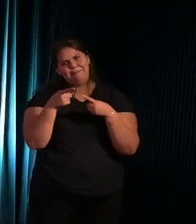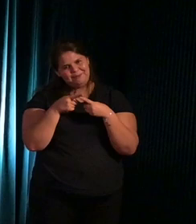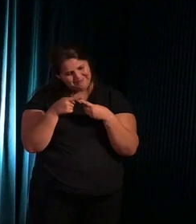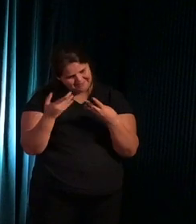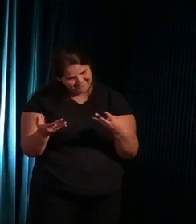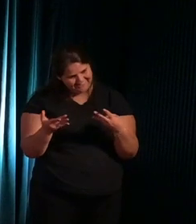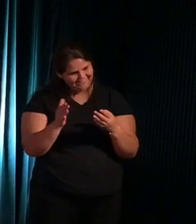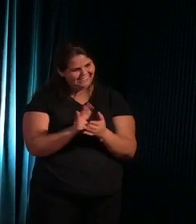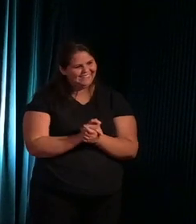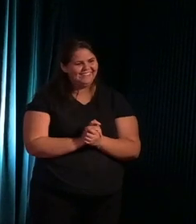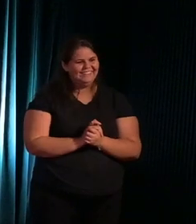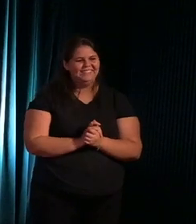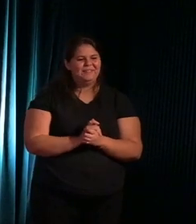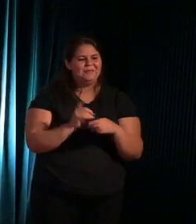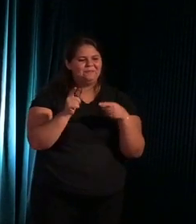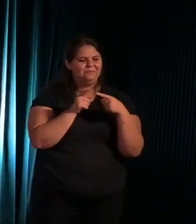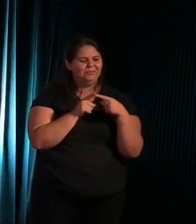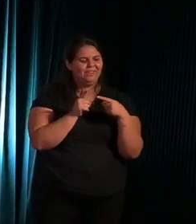Essa é a primeira.